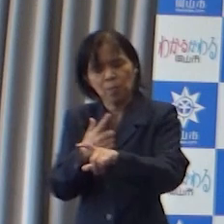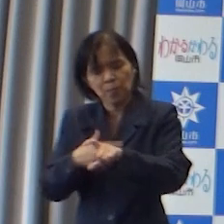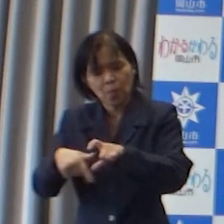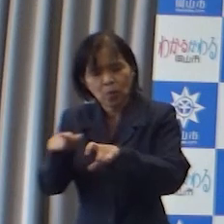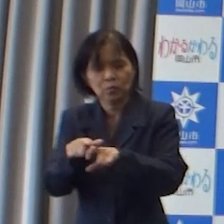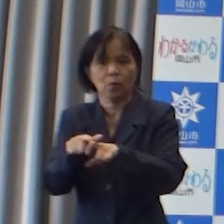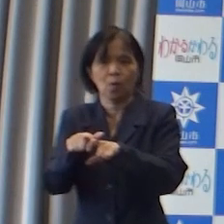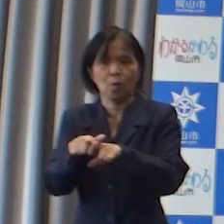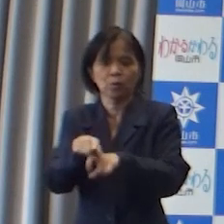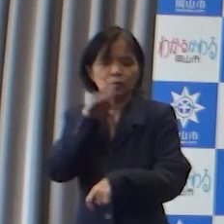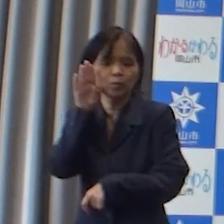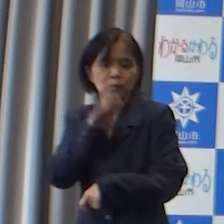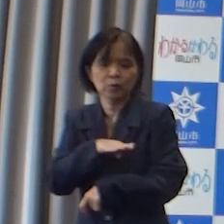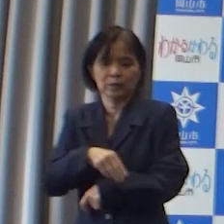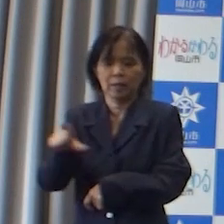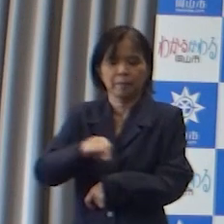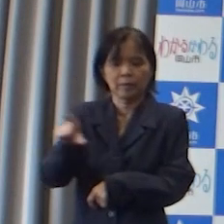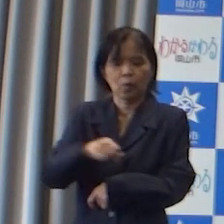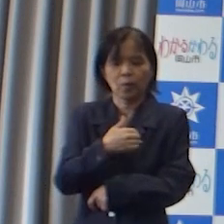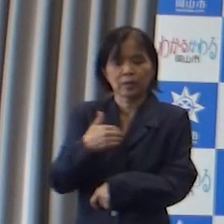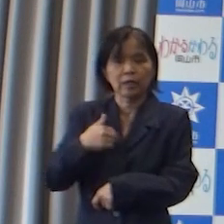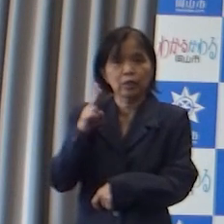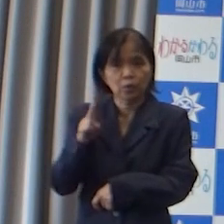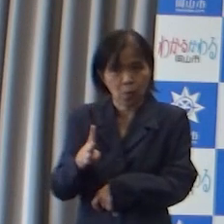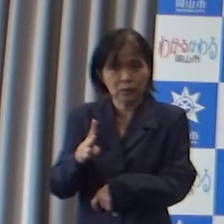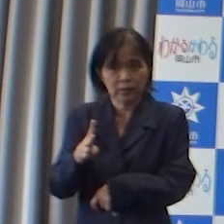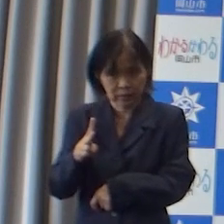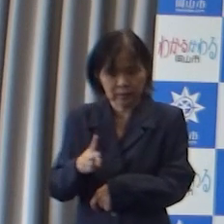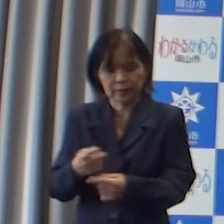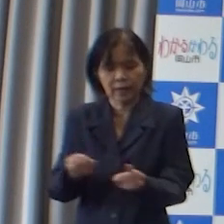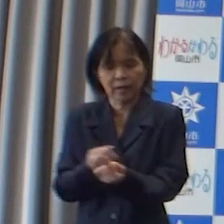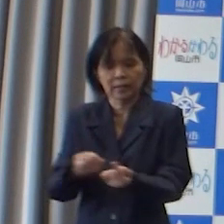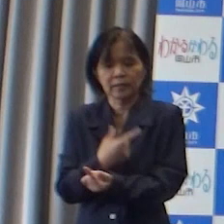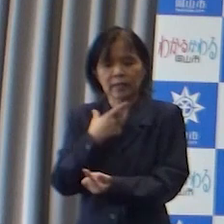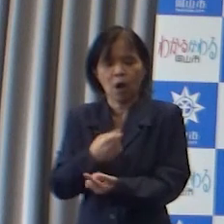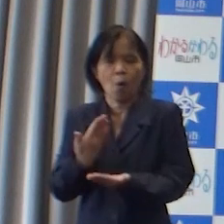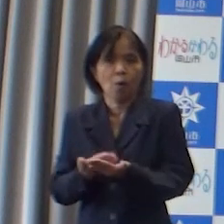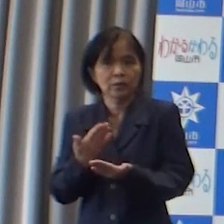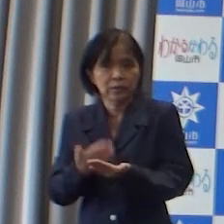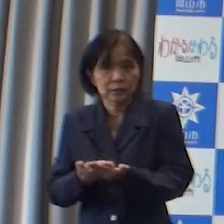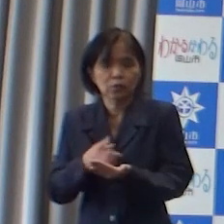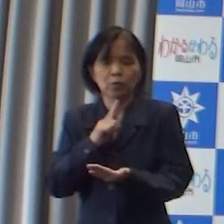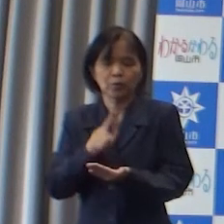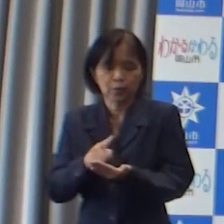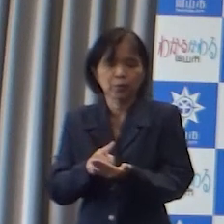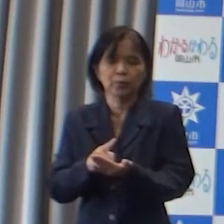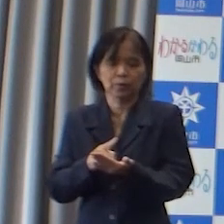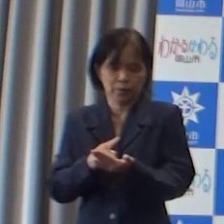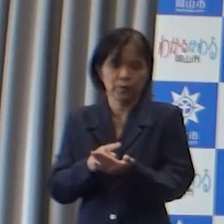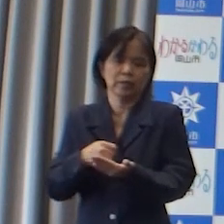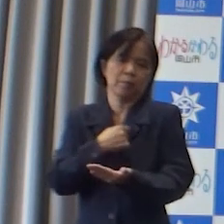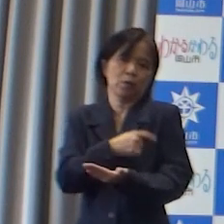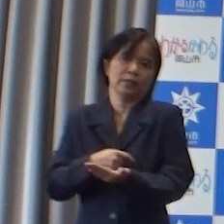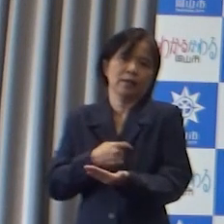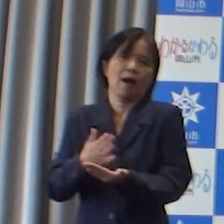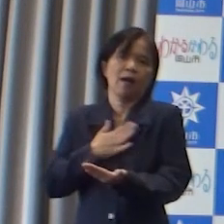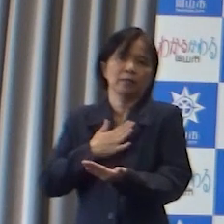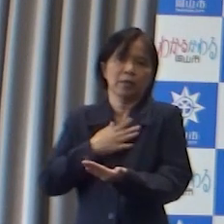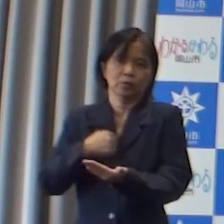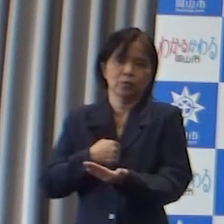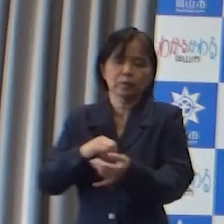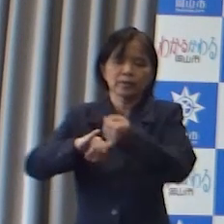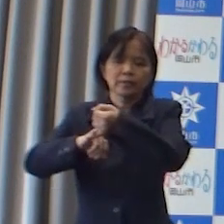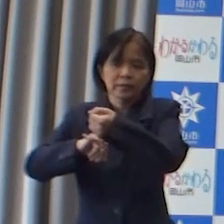いやすくする、そういった方策を検討してもらいたいという思いを持っているところであります。あの